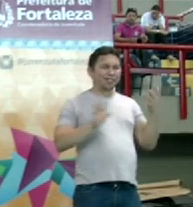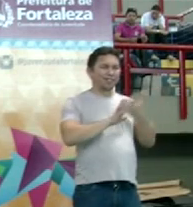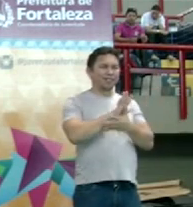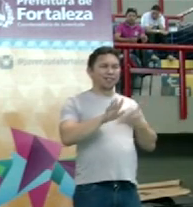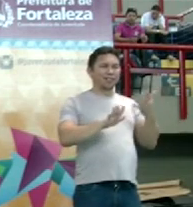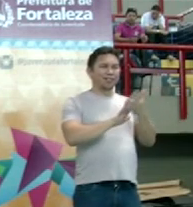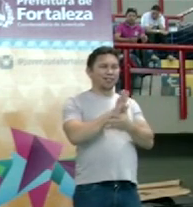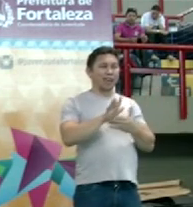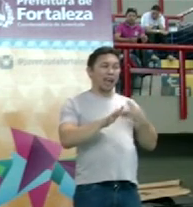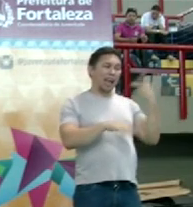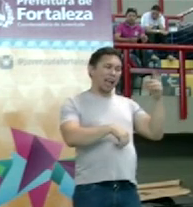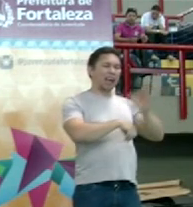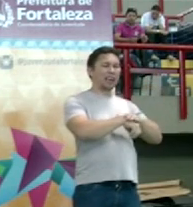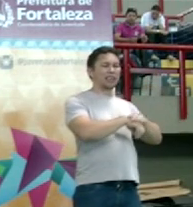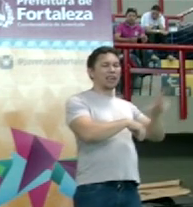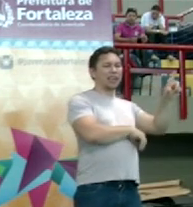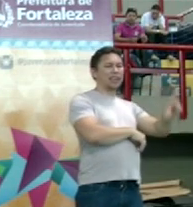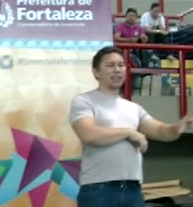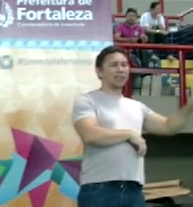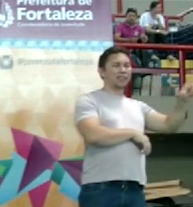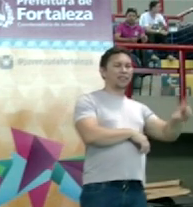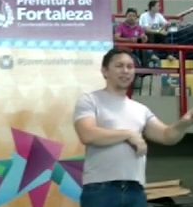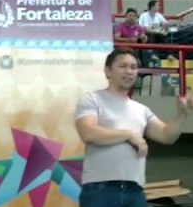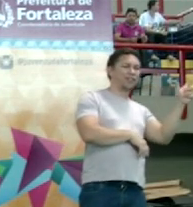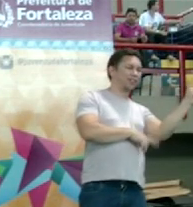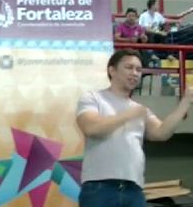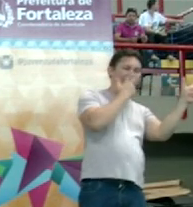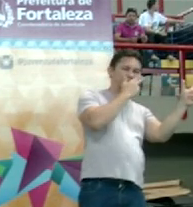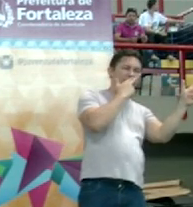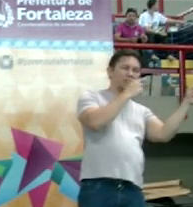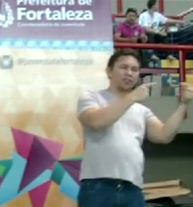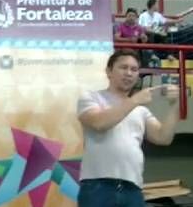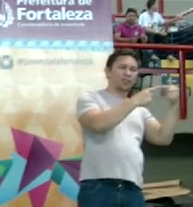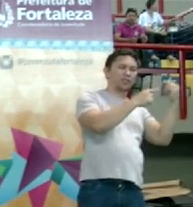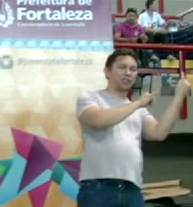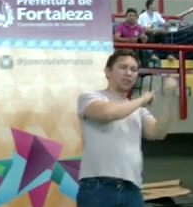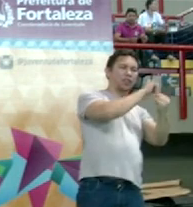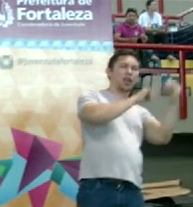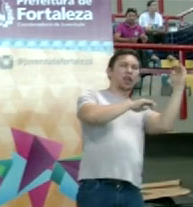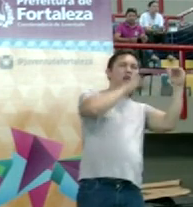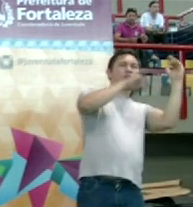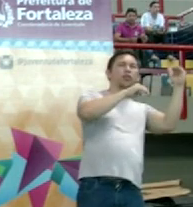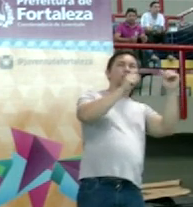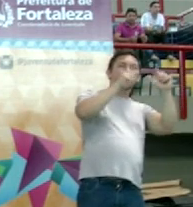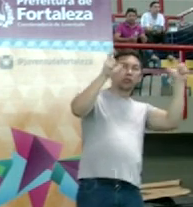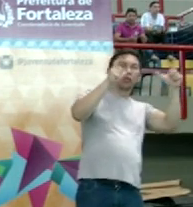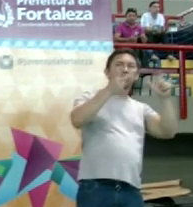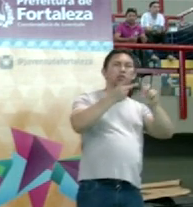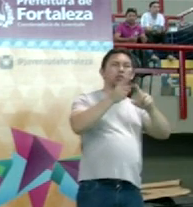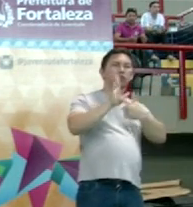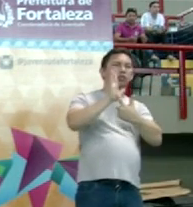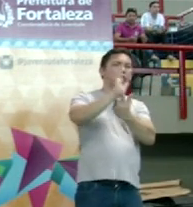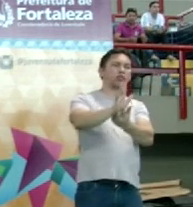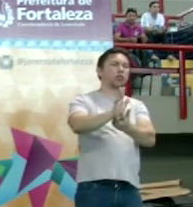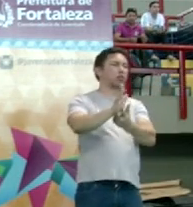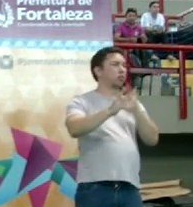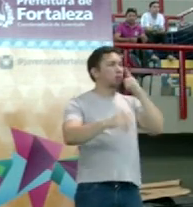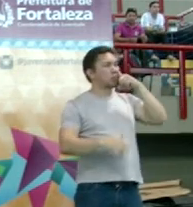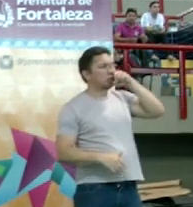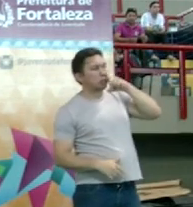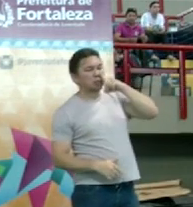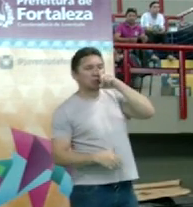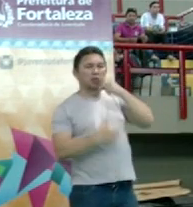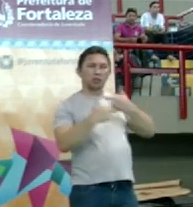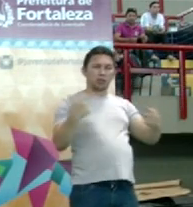textos literários, que tem o objetivo de alertar, de chamar atenção, de mostrar a gravidade de